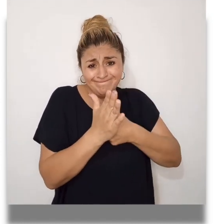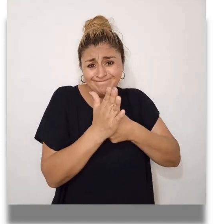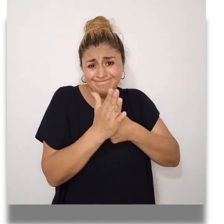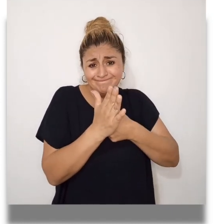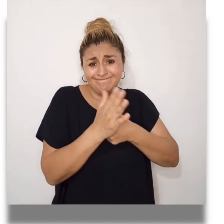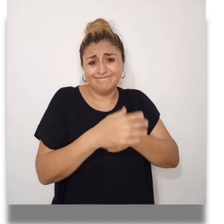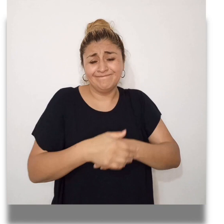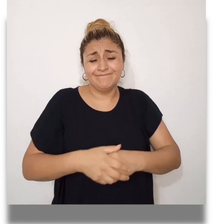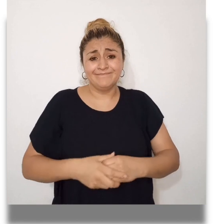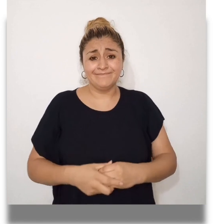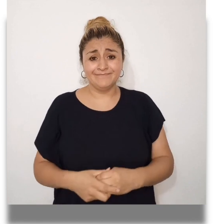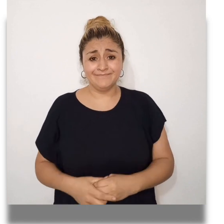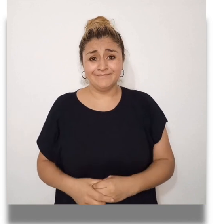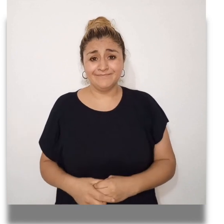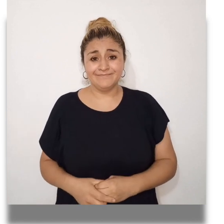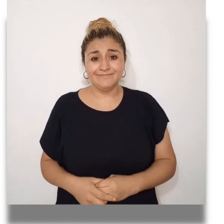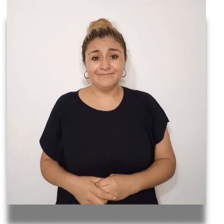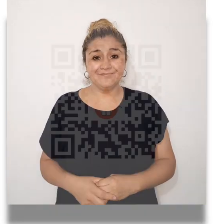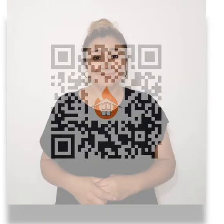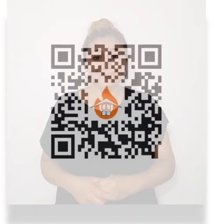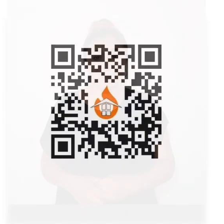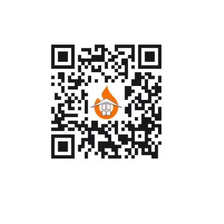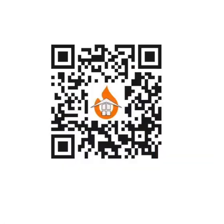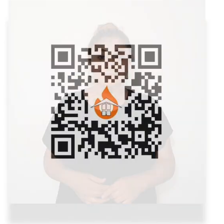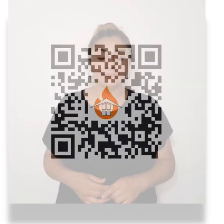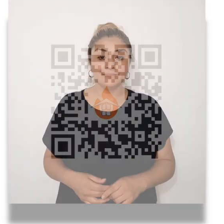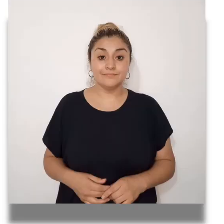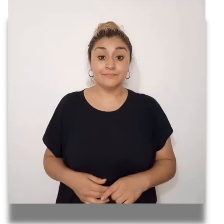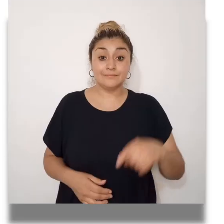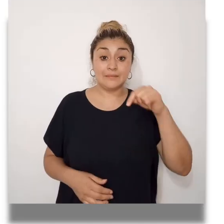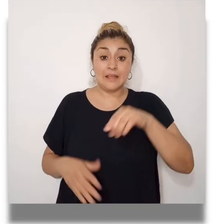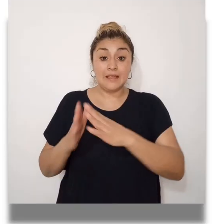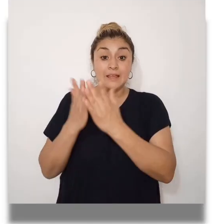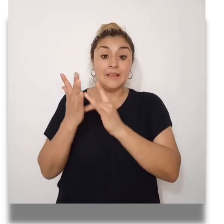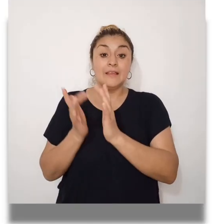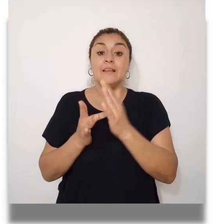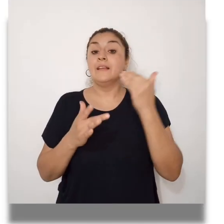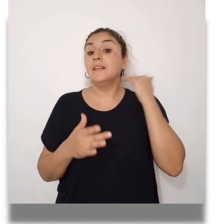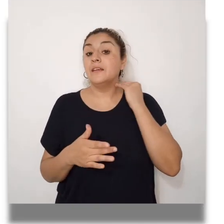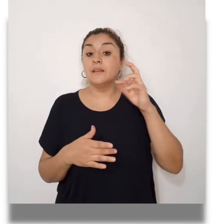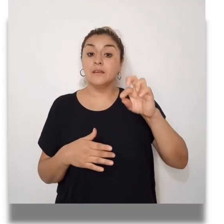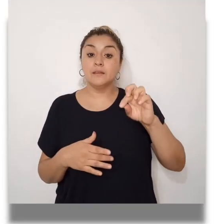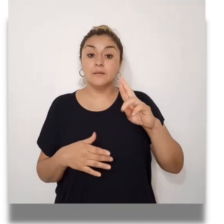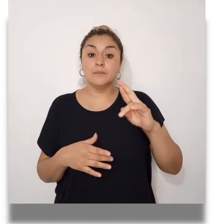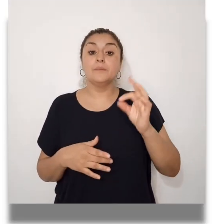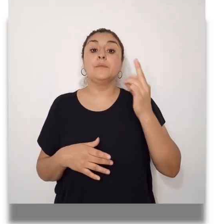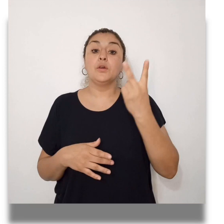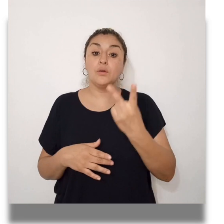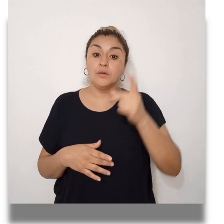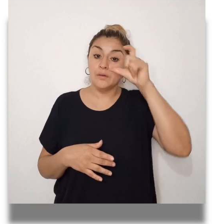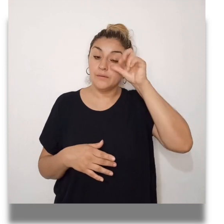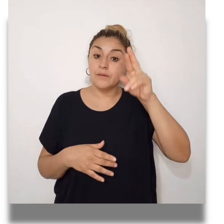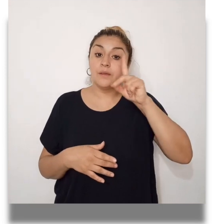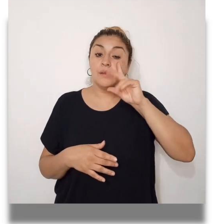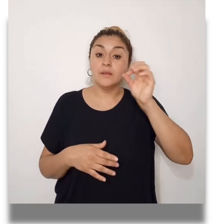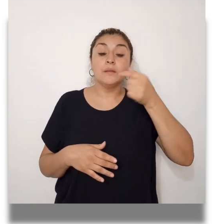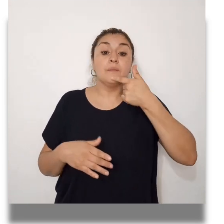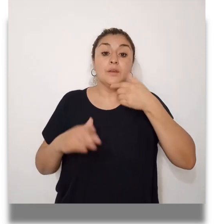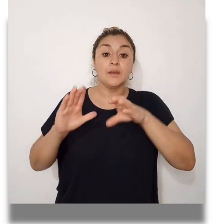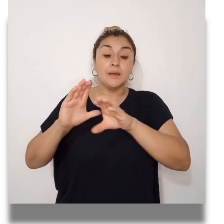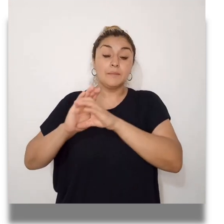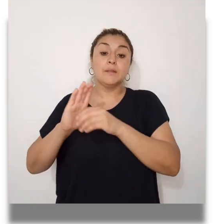On va lire dans Proverbes chapitre 19, verset 23. Vamos a leer Proverbios capítulo